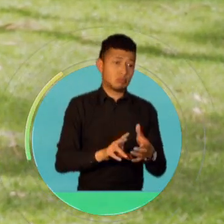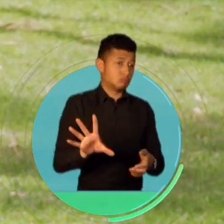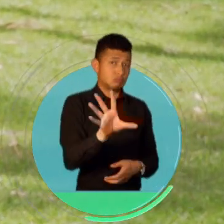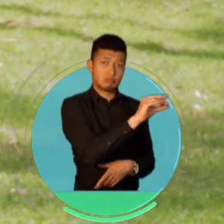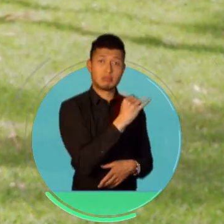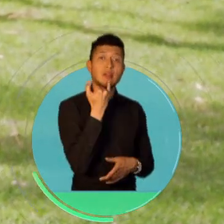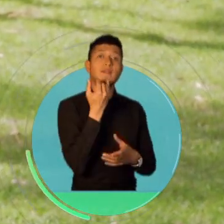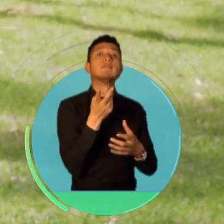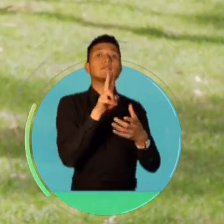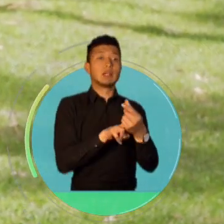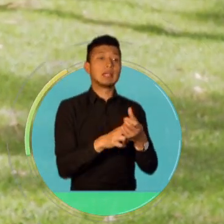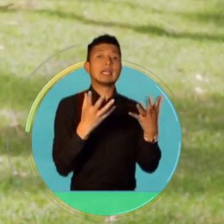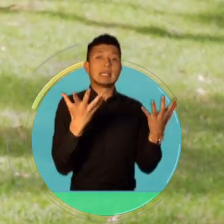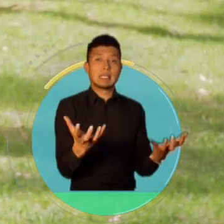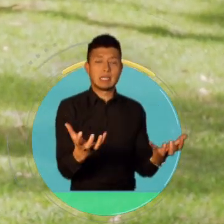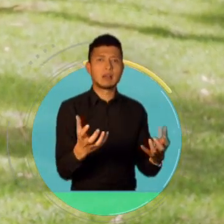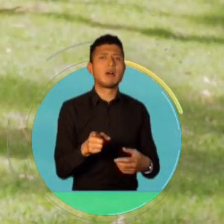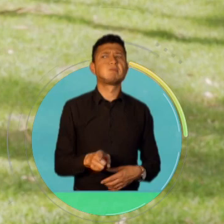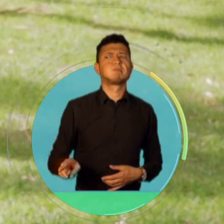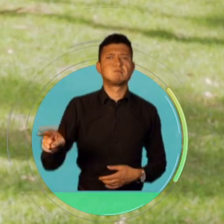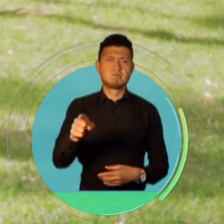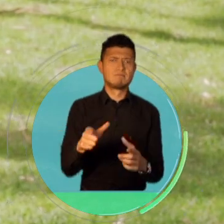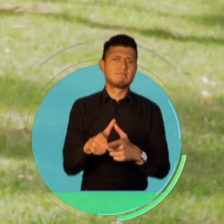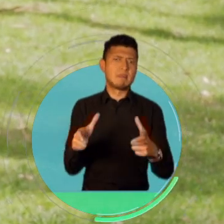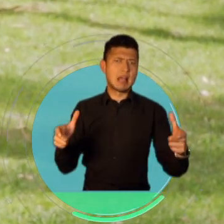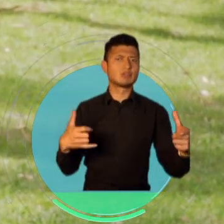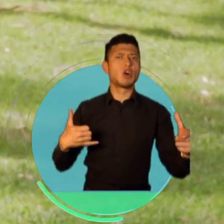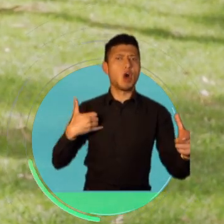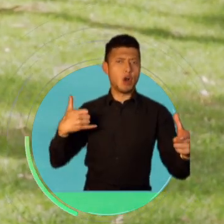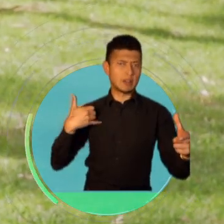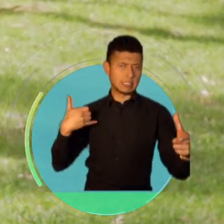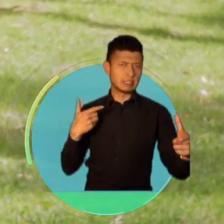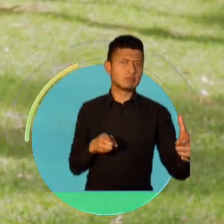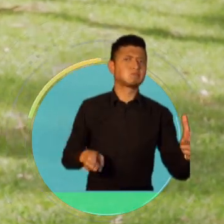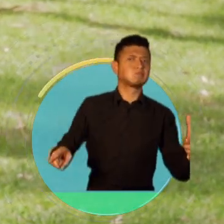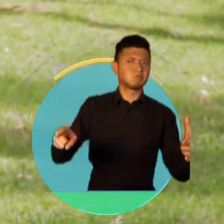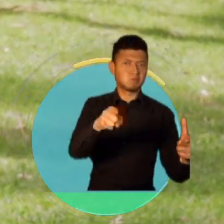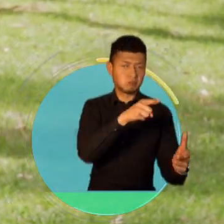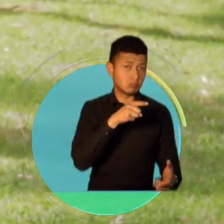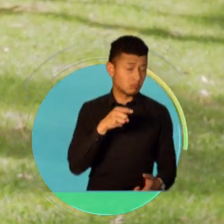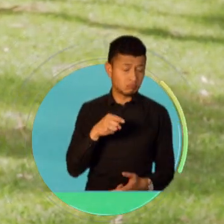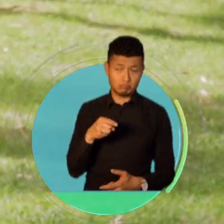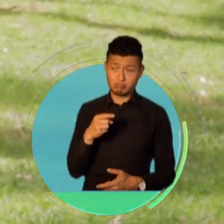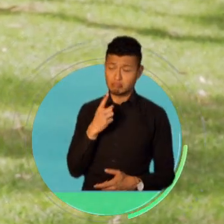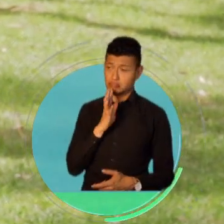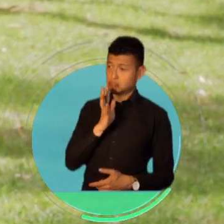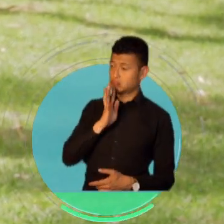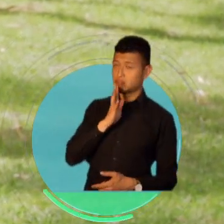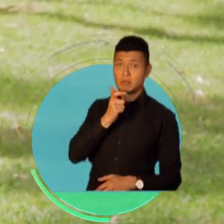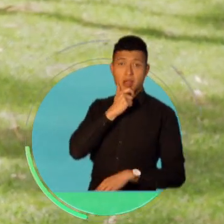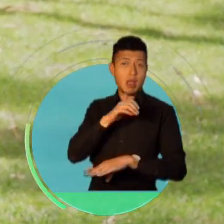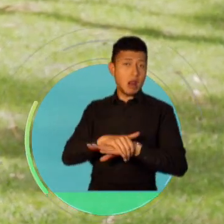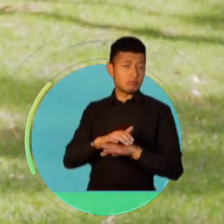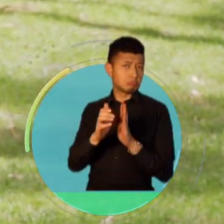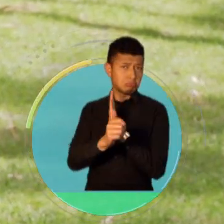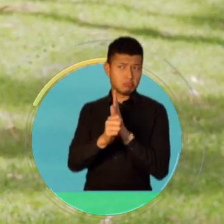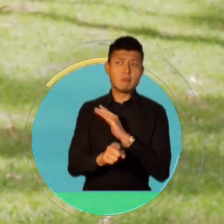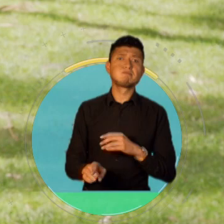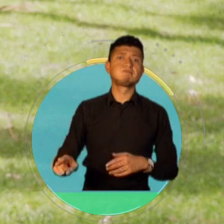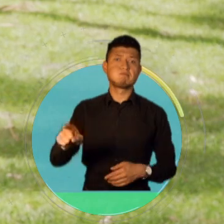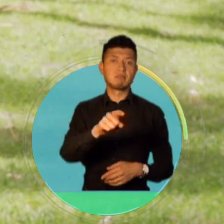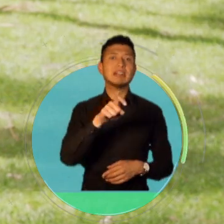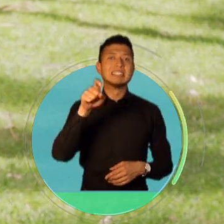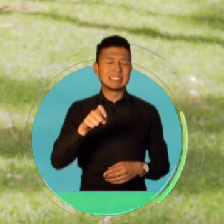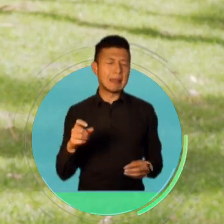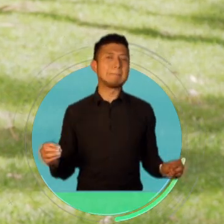ya hay muchos jóvenes adolescentes que incluso dominan perfectamente este idioma pero hay que darle